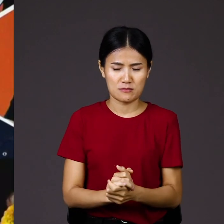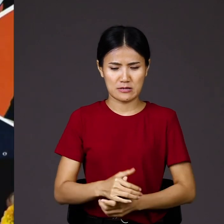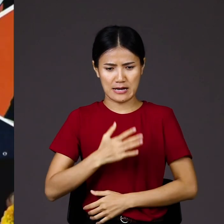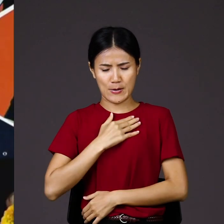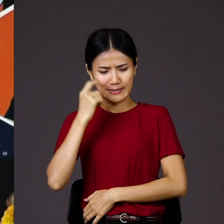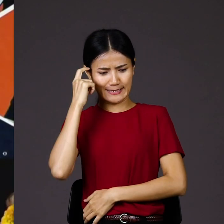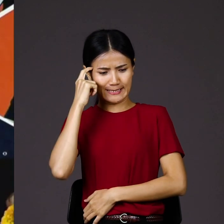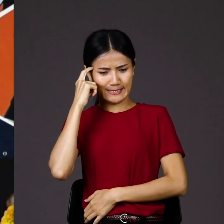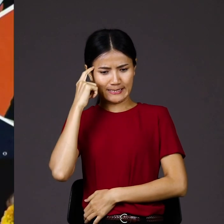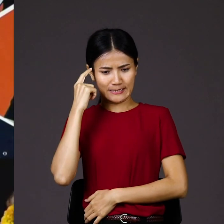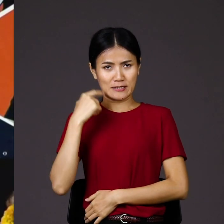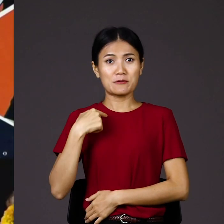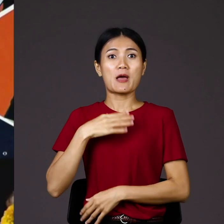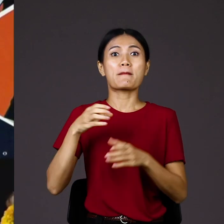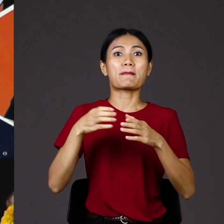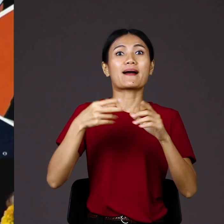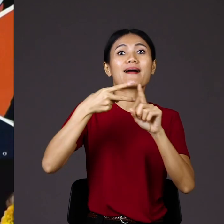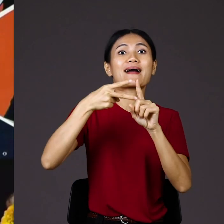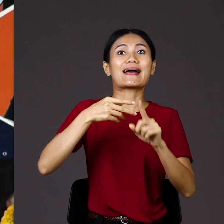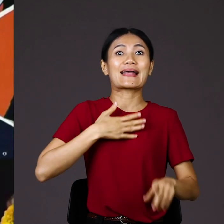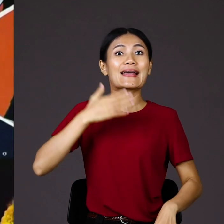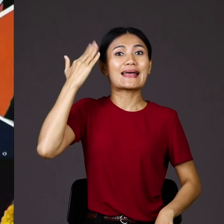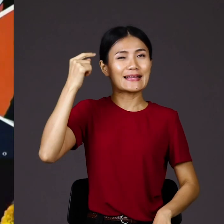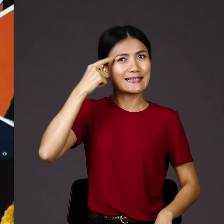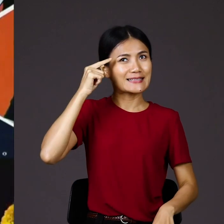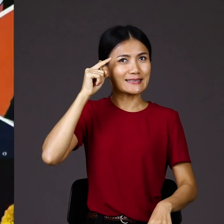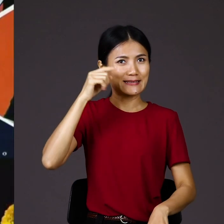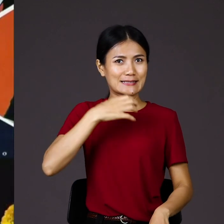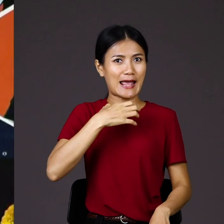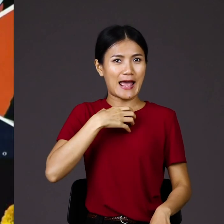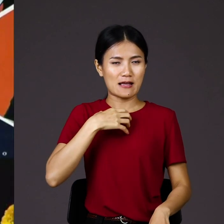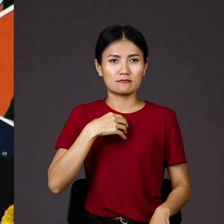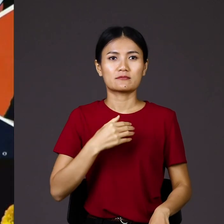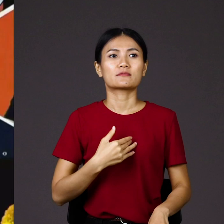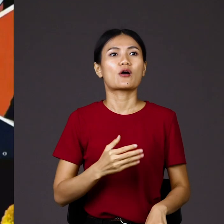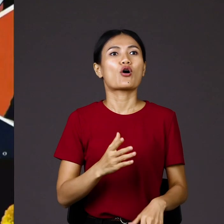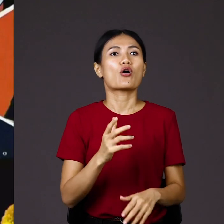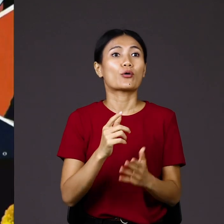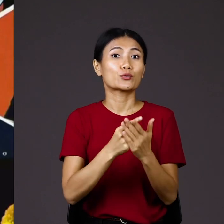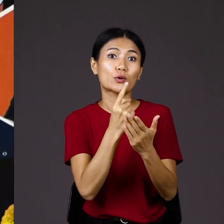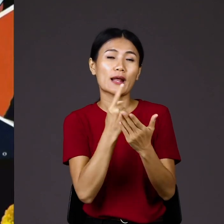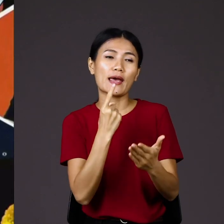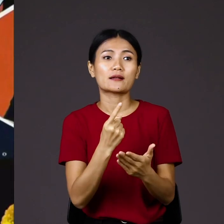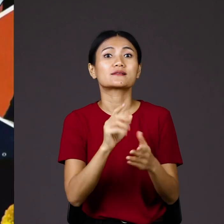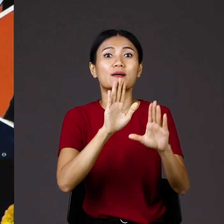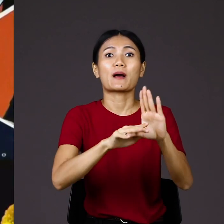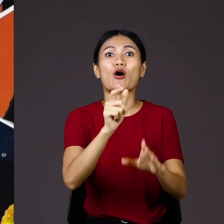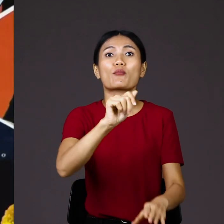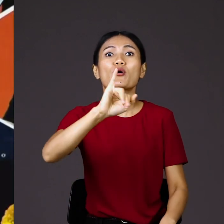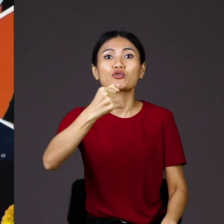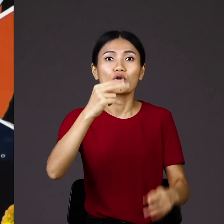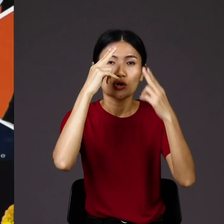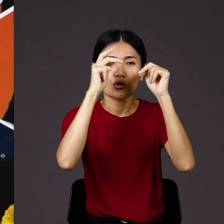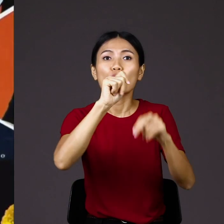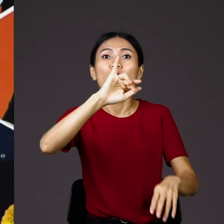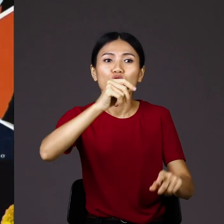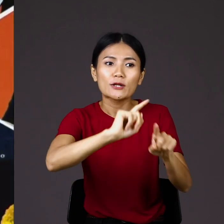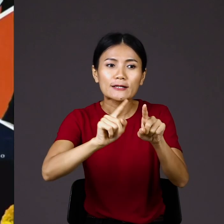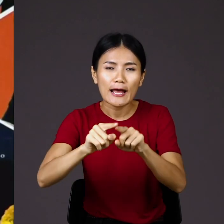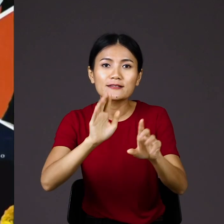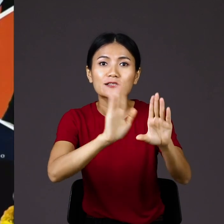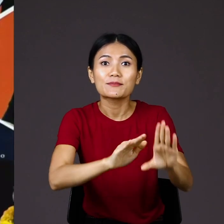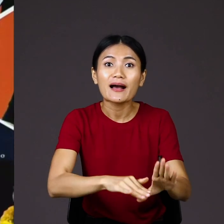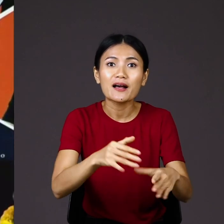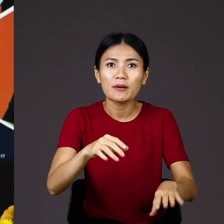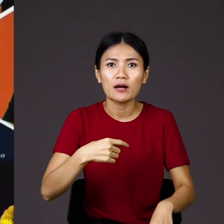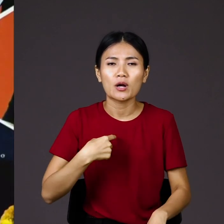ตอนที่เราตัดสินใจจะส่งผู้สมัครลงท้องถิ่นตั้งแต่สมัยเป็นพรรคอนาคตใหม่เห เกจิอาจารย์ในแวดวงการเมืองก็บอกผ